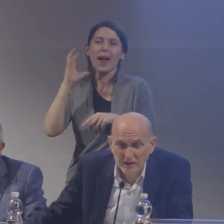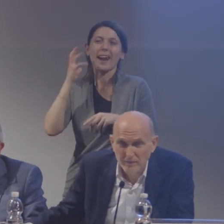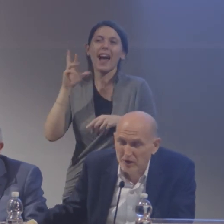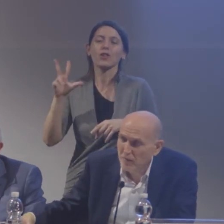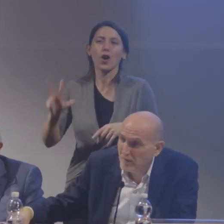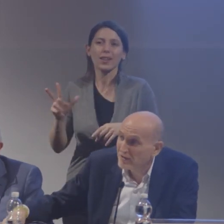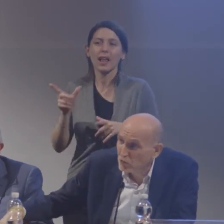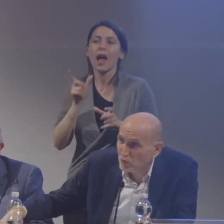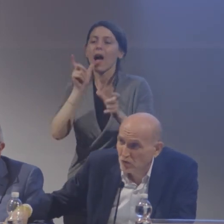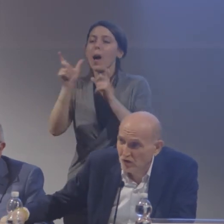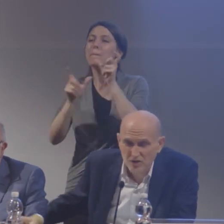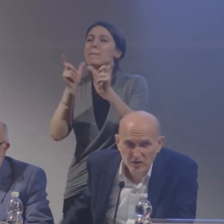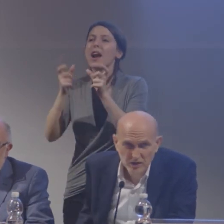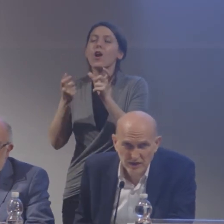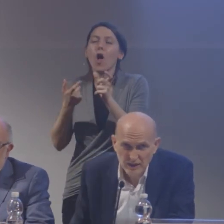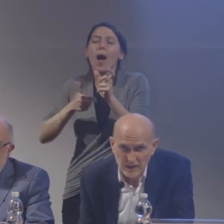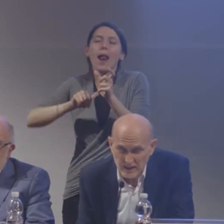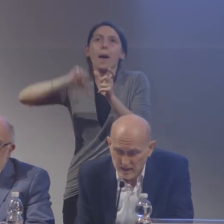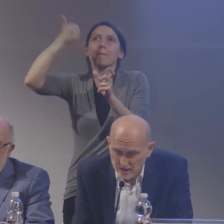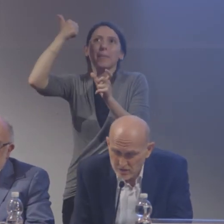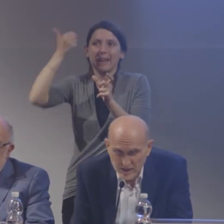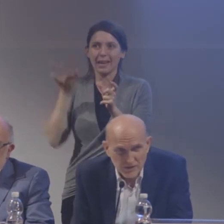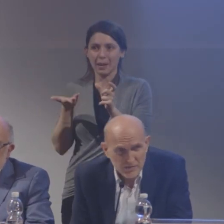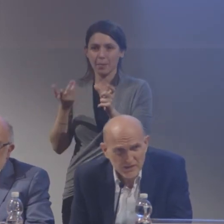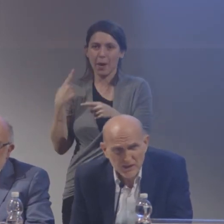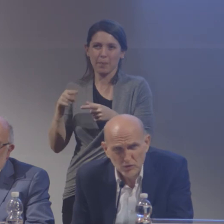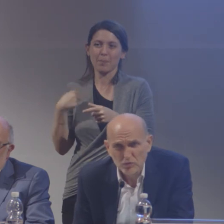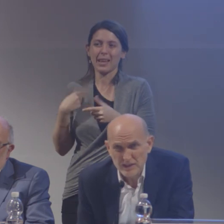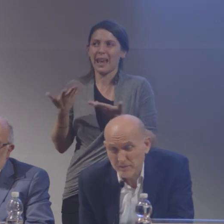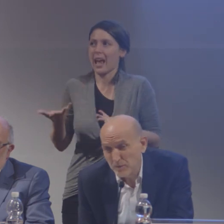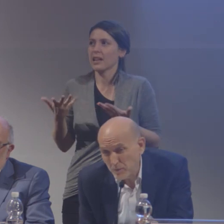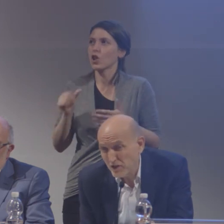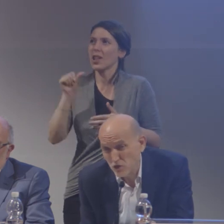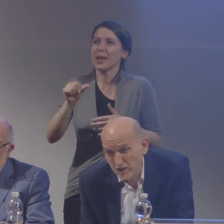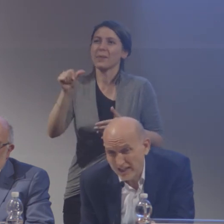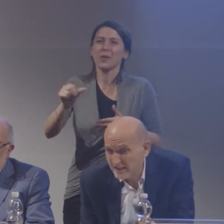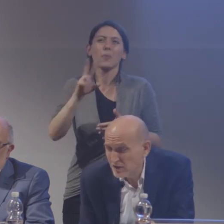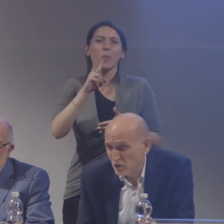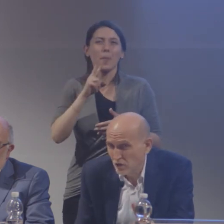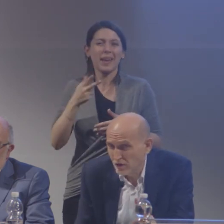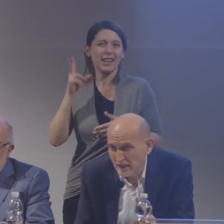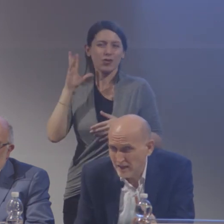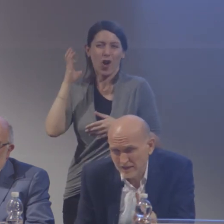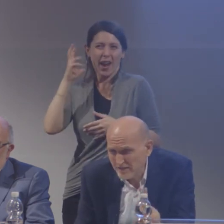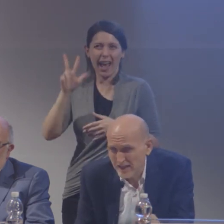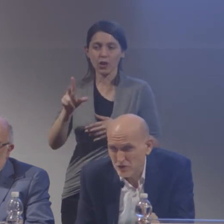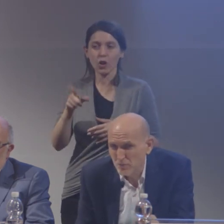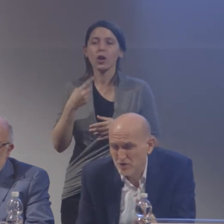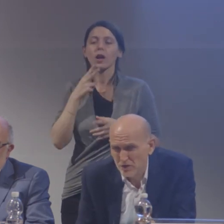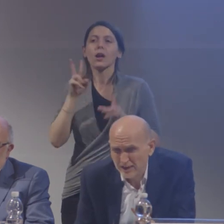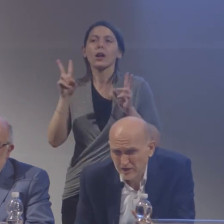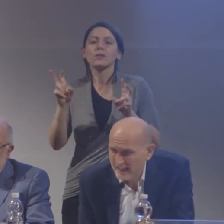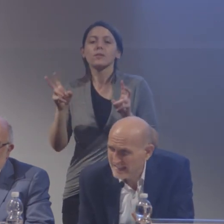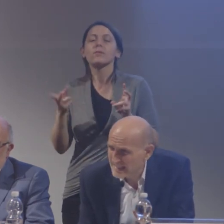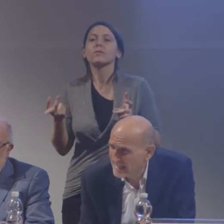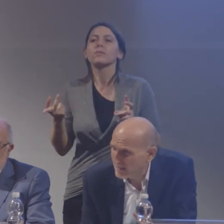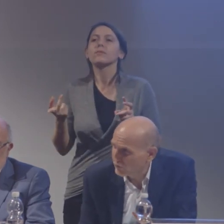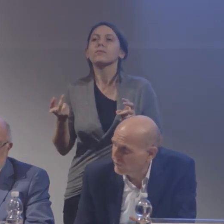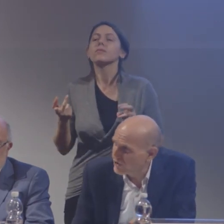parole, le parole prima di tutto, il ciclo che noi stiamo trasmettendo tutti i sabati pomeriggio, e il titolo era diverso. Poi sono andato